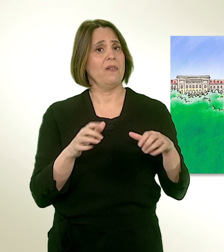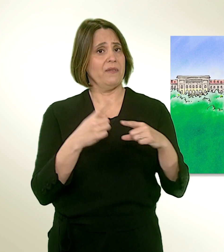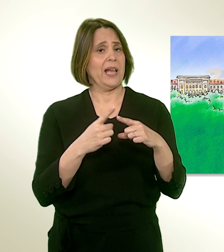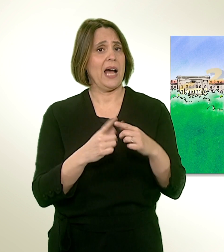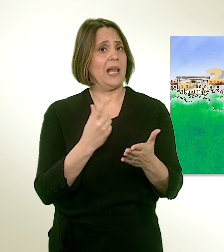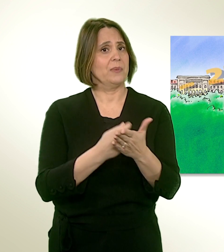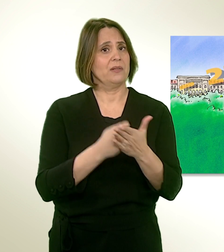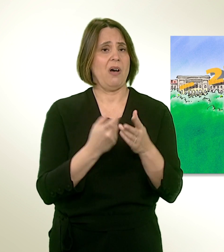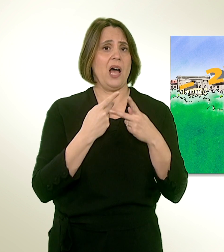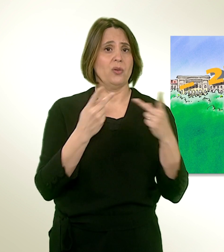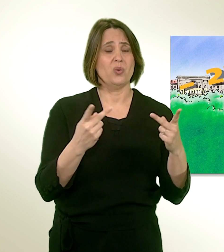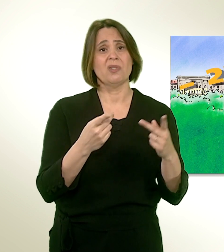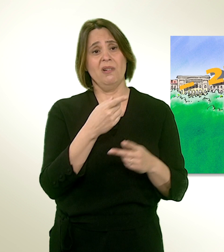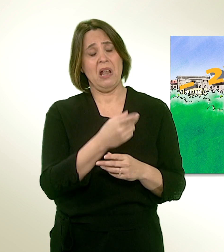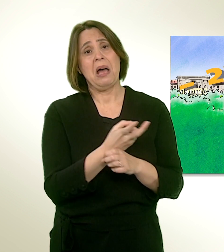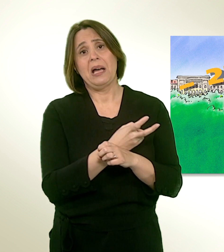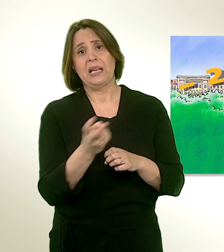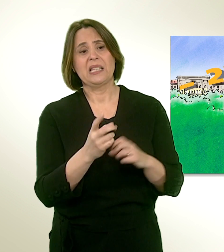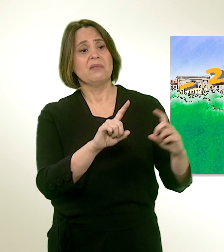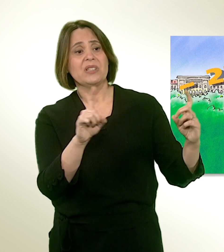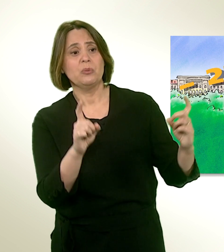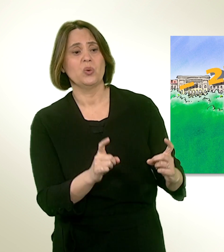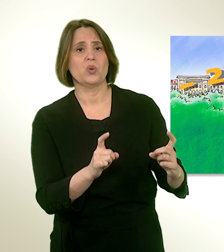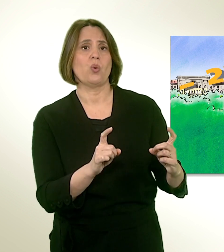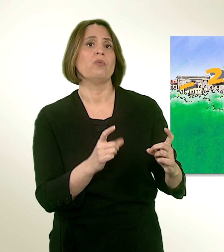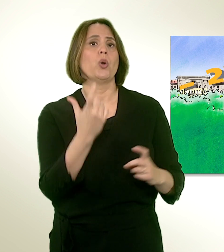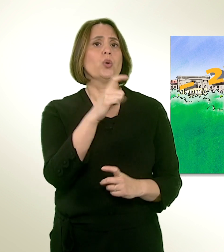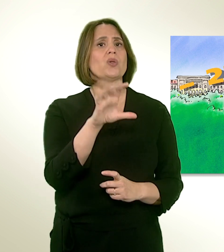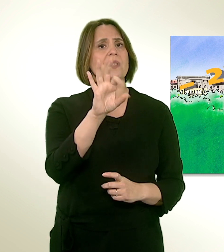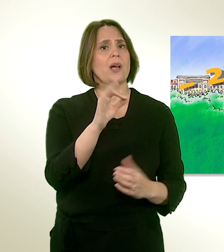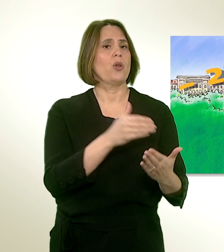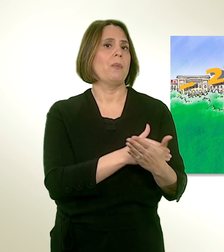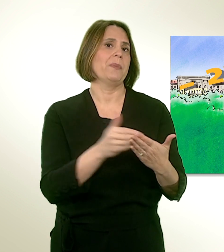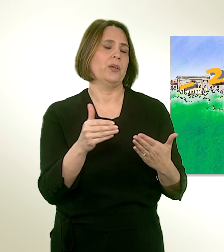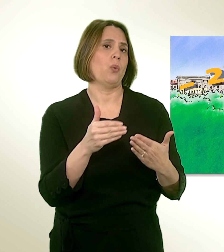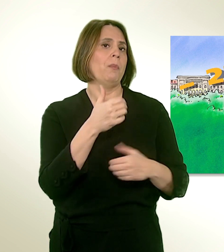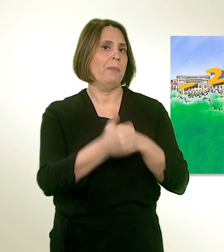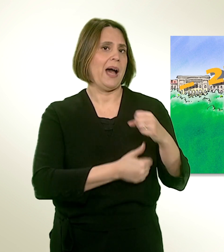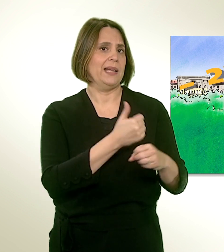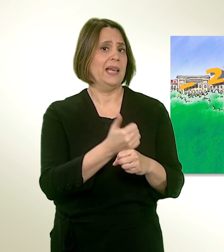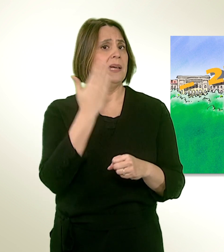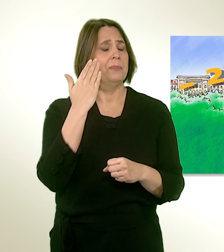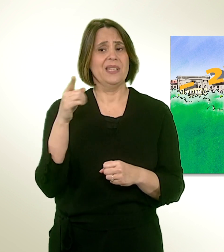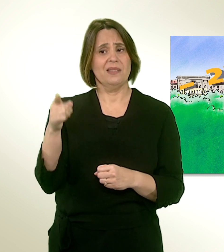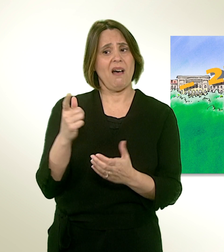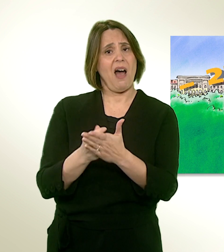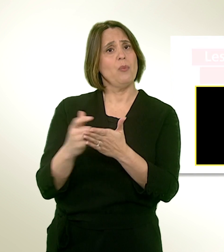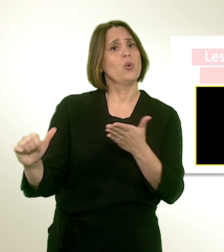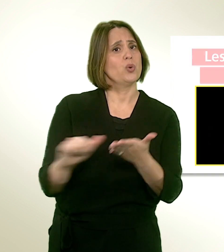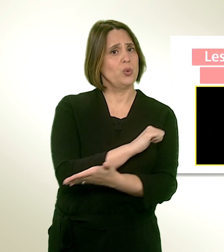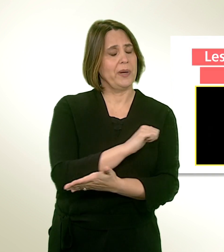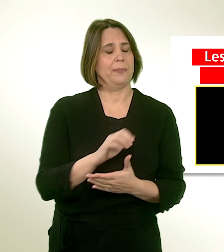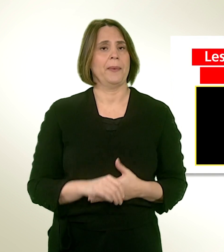que les recettes fiscales de la Confédération diminueront d'environ 250 millions de francs par an si le droit de timbre d'émission est